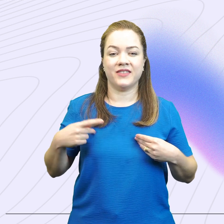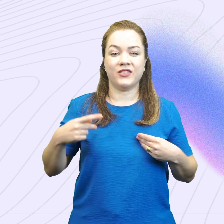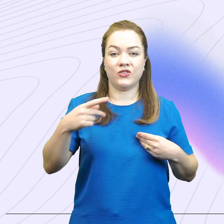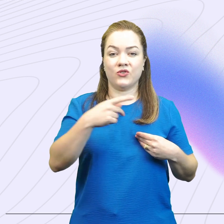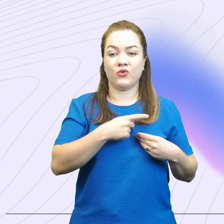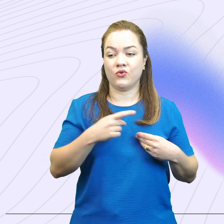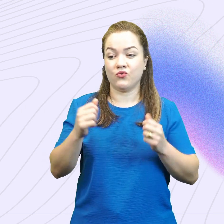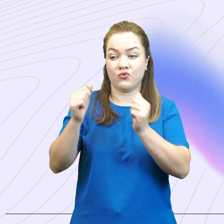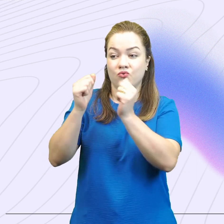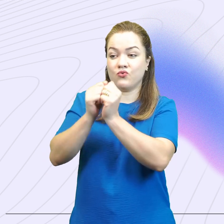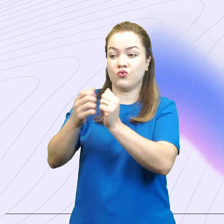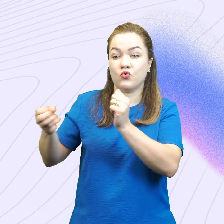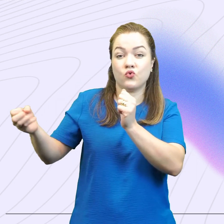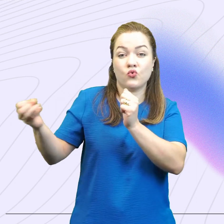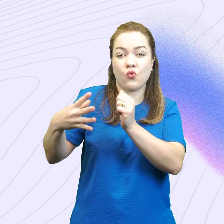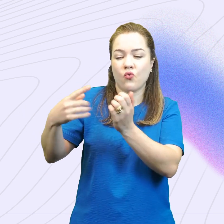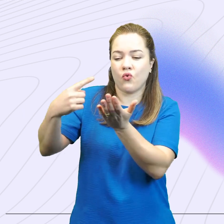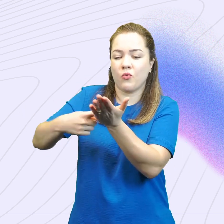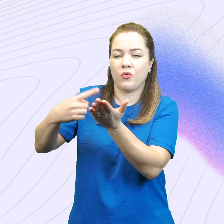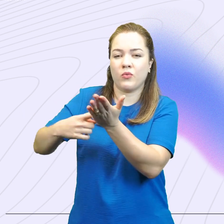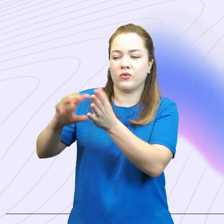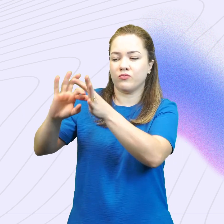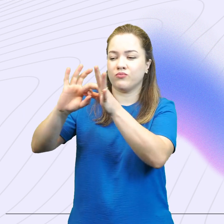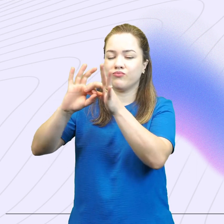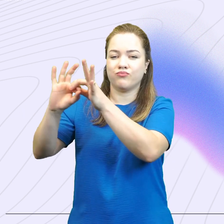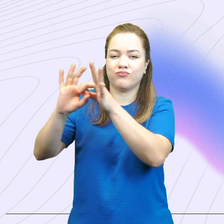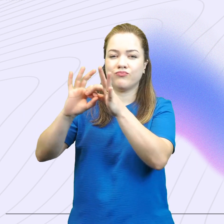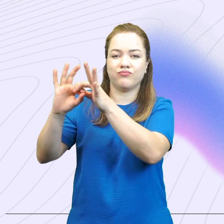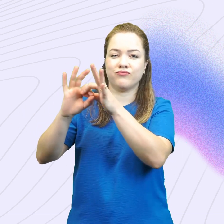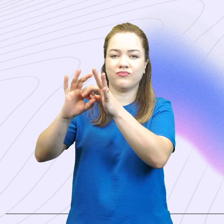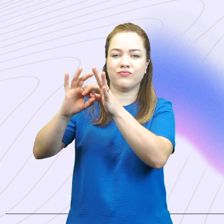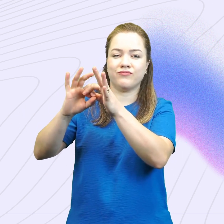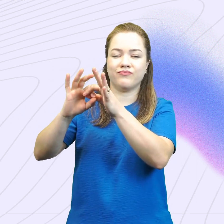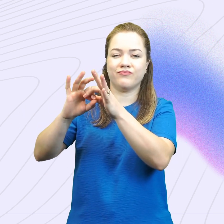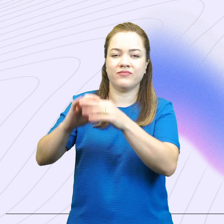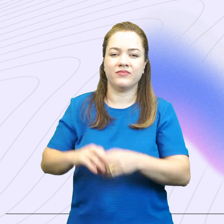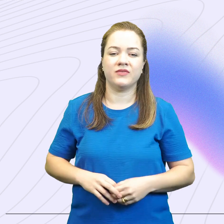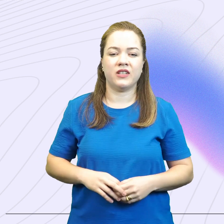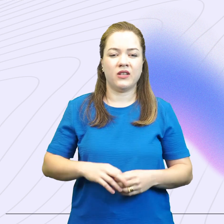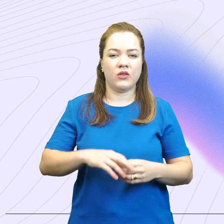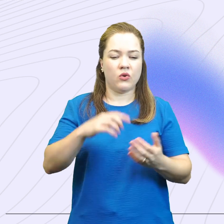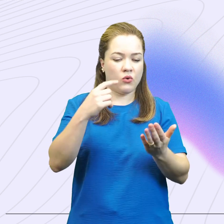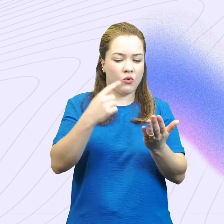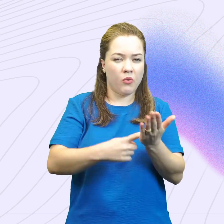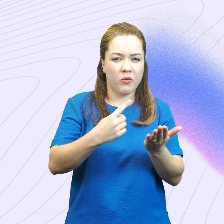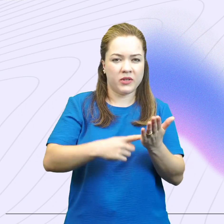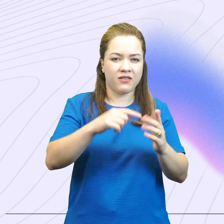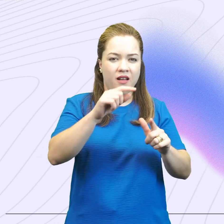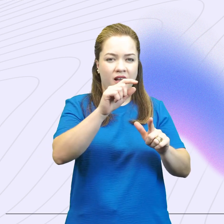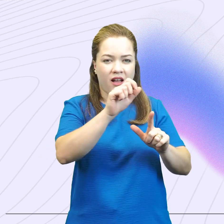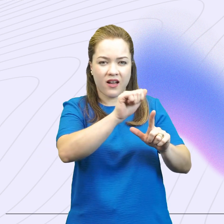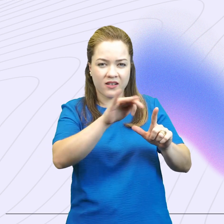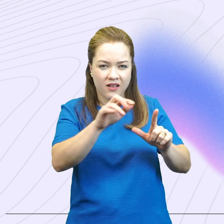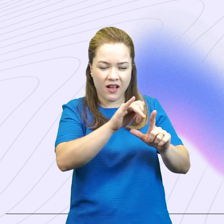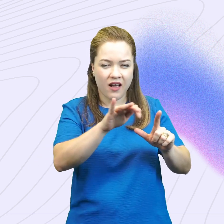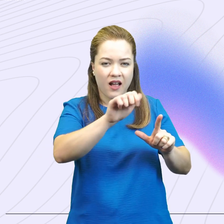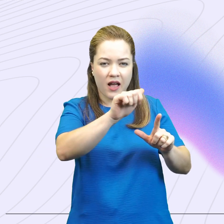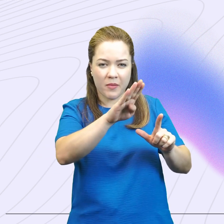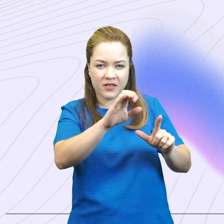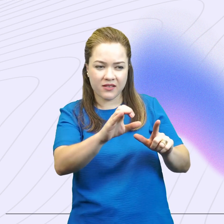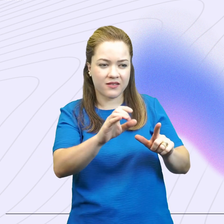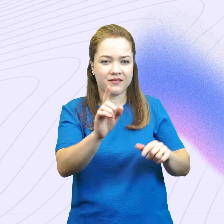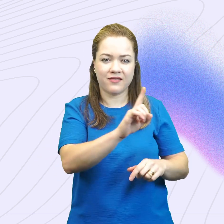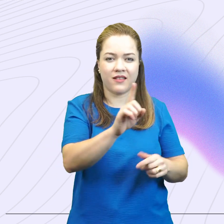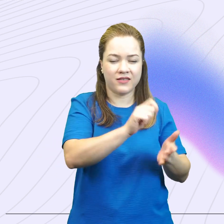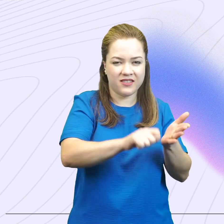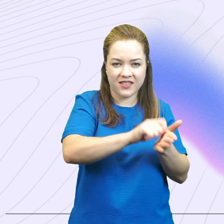aliança, não da letra, mas do Espírito, pois a letra mata e o Espírito vivifica. Que